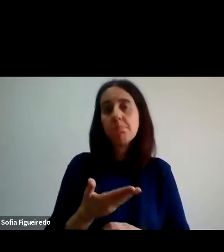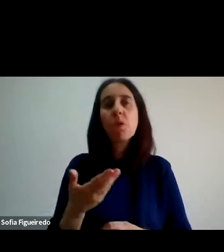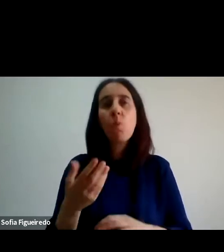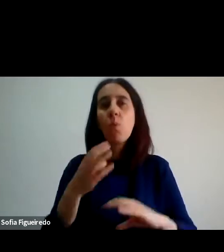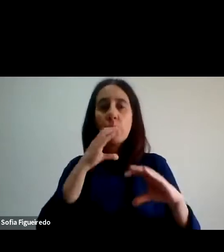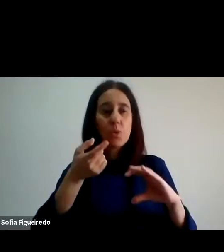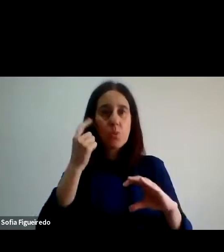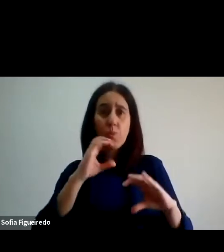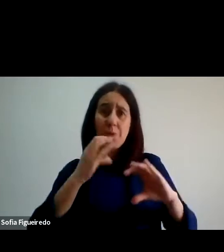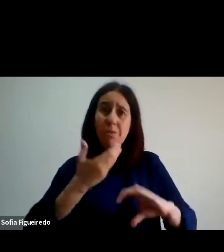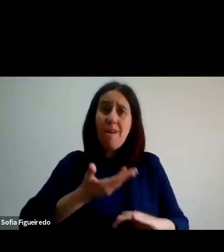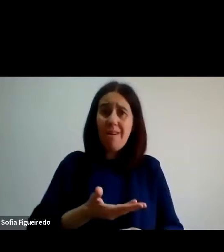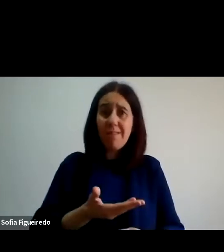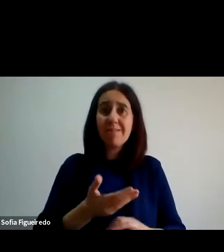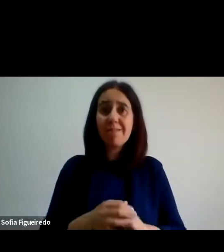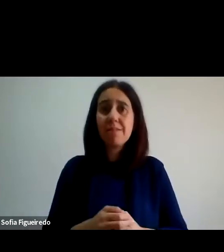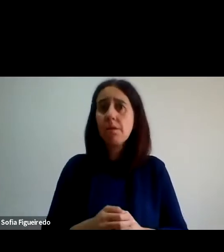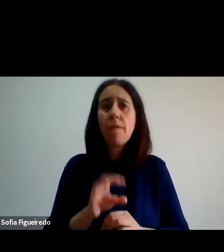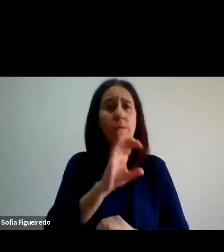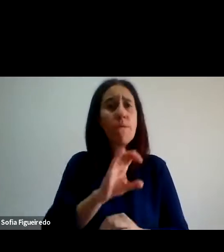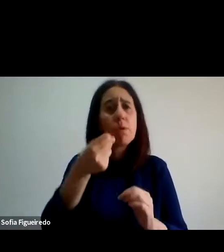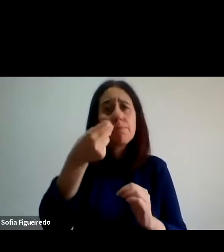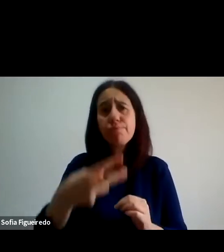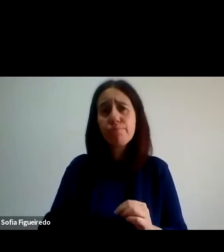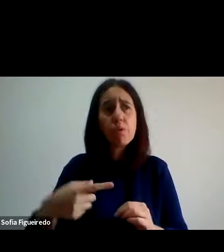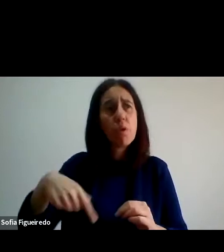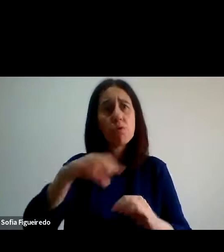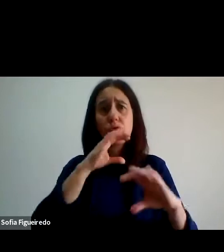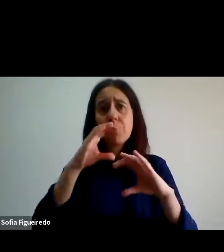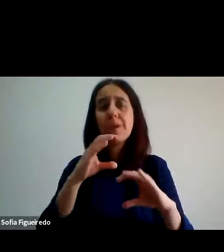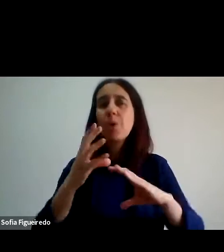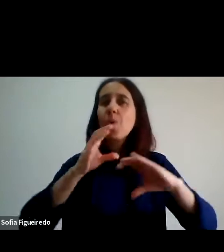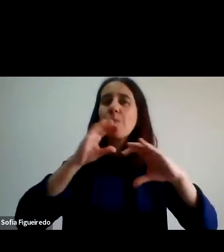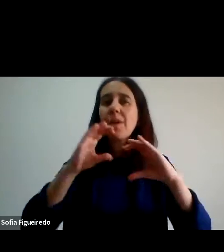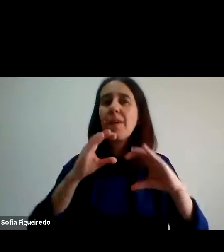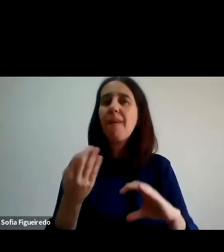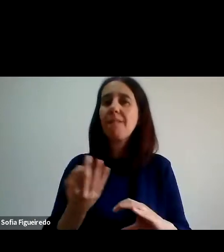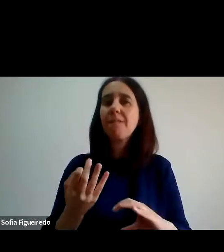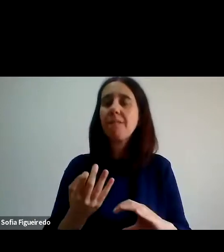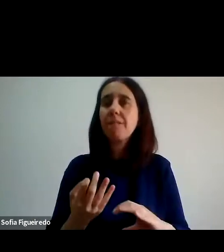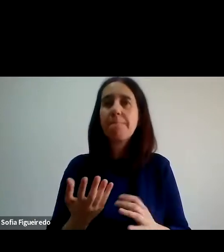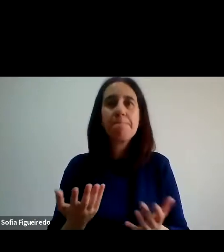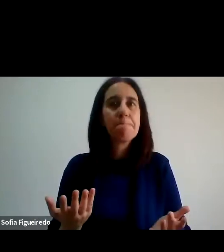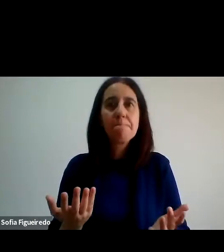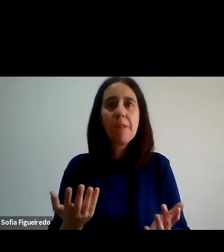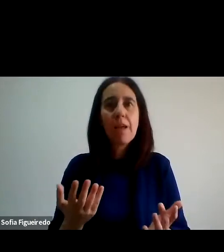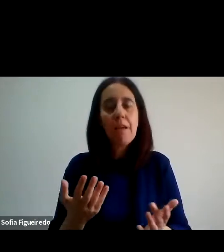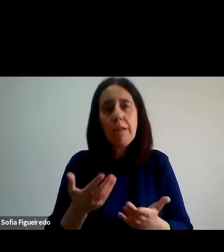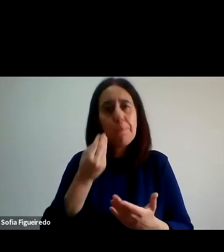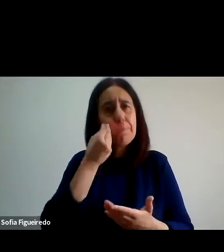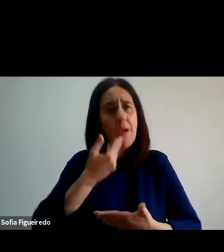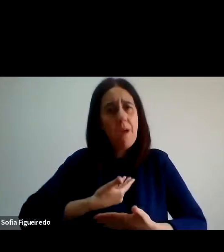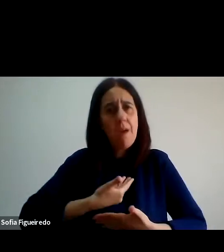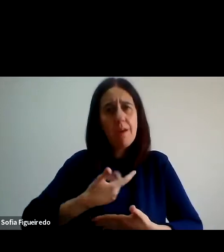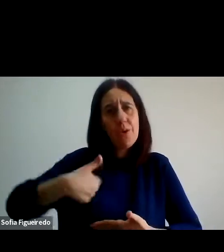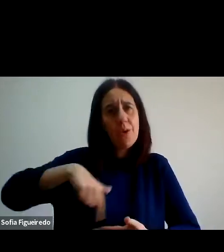comunicamos, comunicamos de todas as formas. Portanto, o comunicar é uma coisa que está, de facto, é pré-existente em nós e é uma